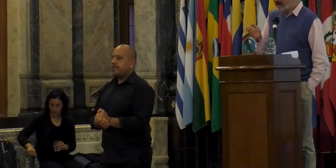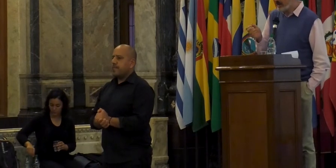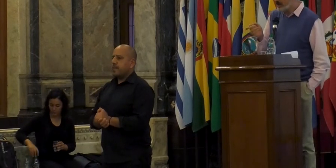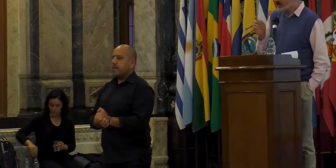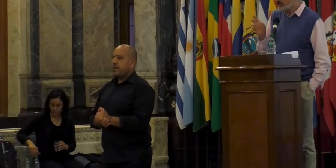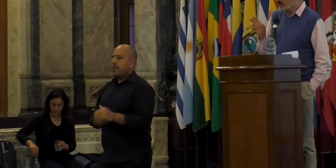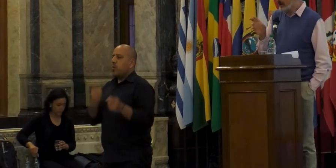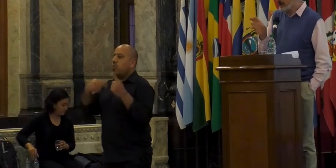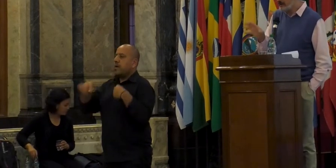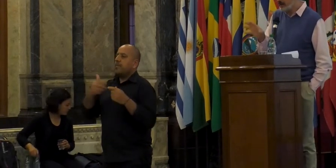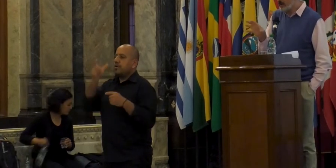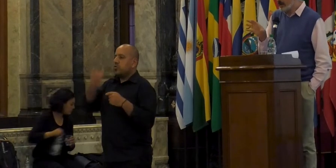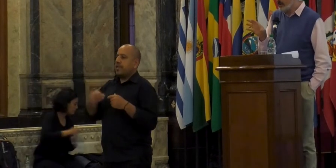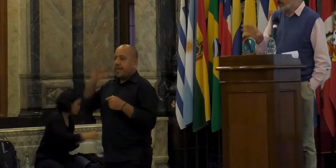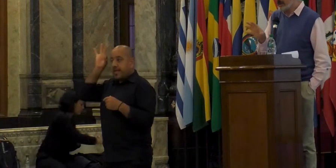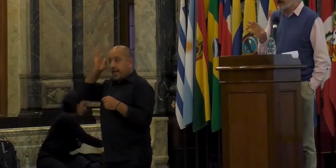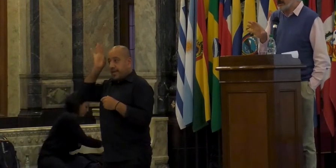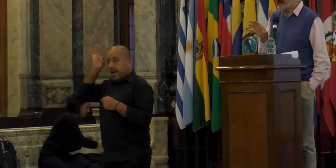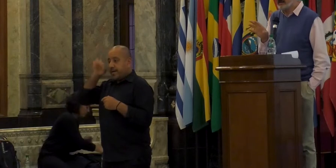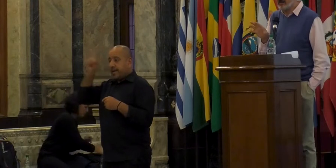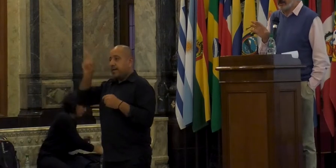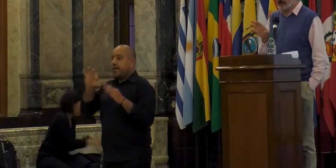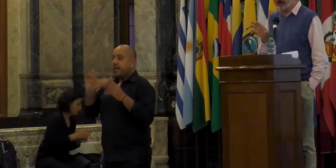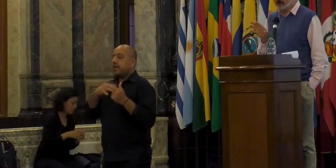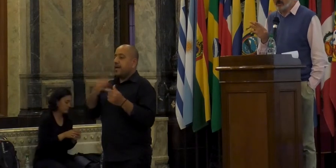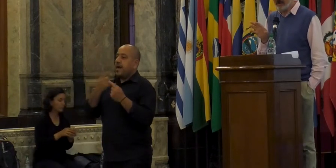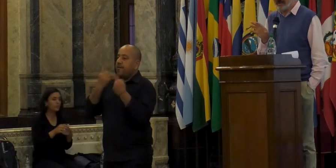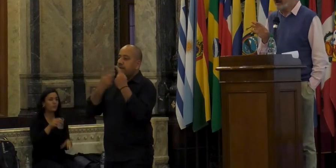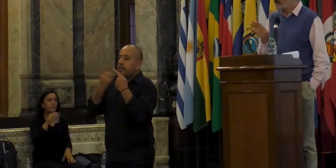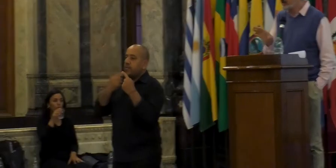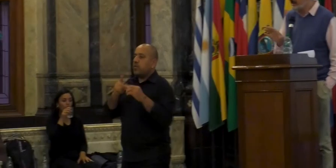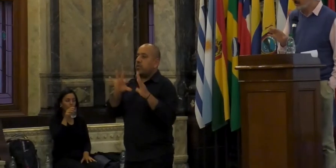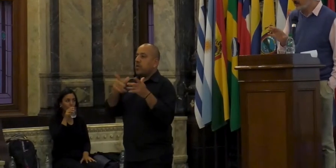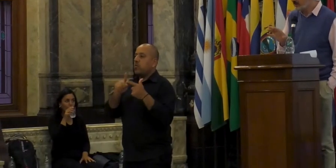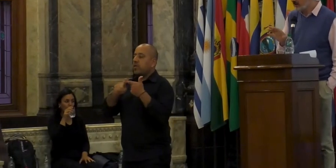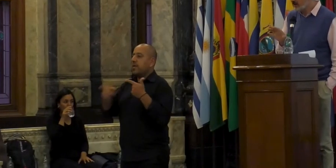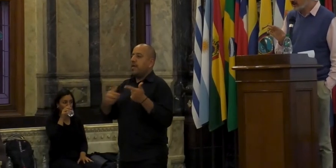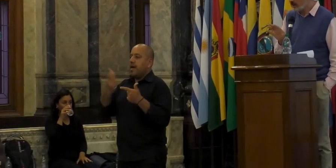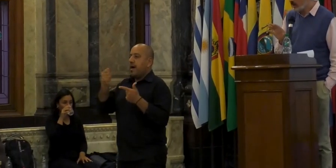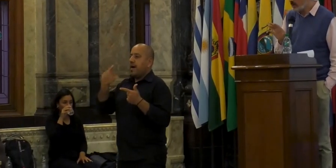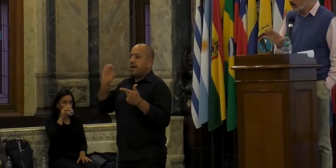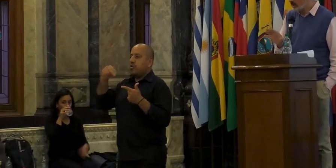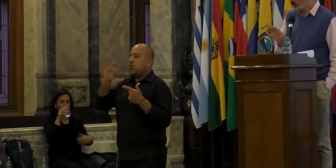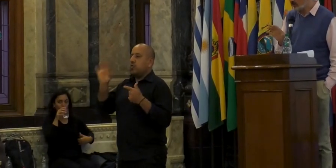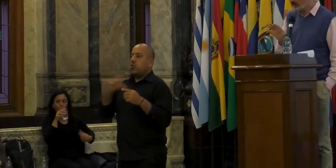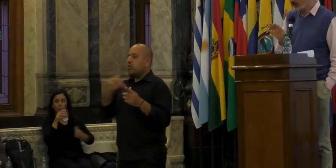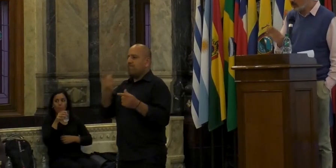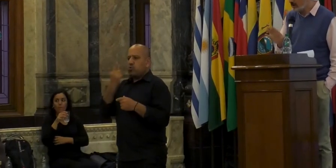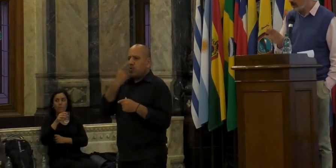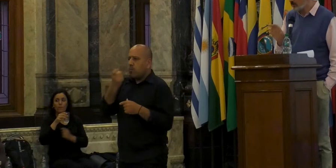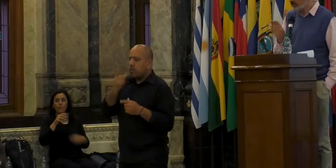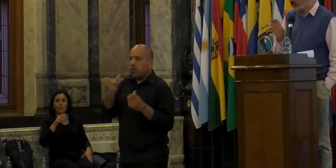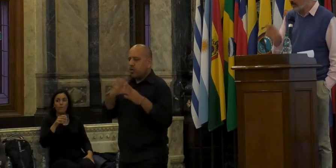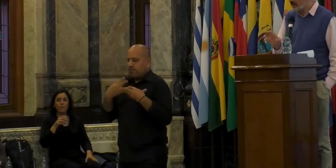Highmore, Ben Highmore es un inglés de Cultural Studies que está hablando de esto como de unnoticed. O sea, lo que no notamos, lo que